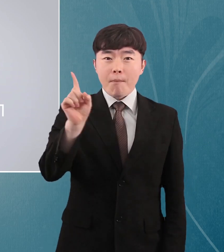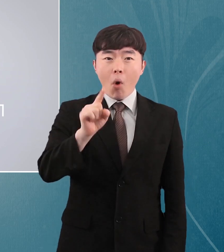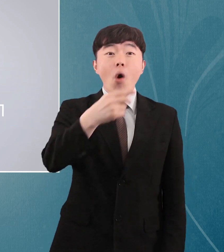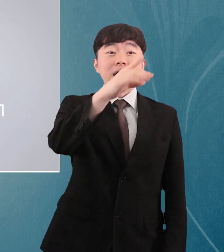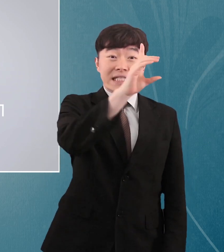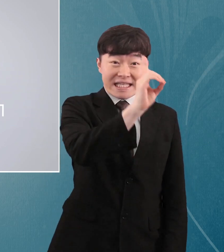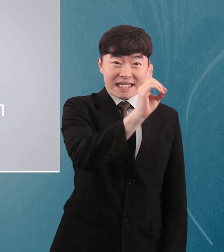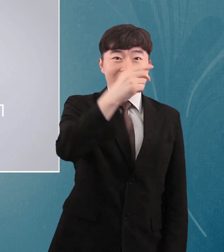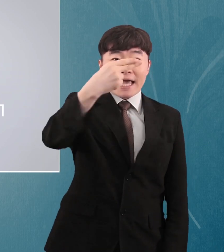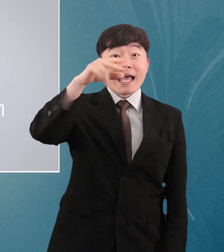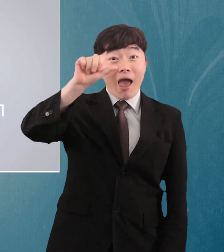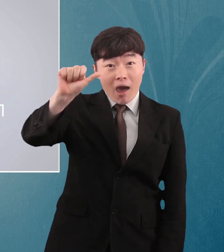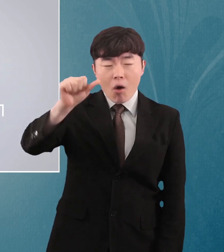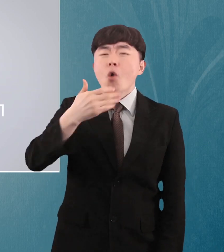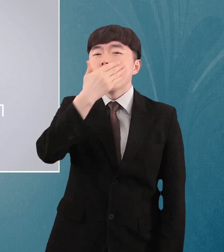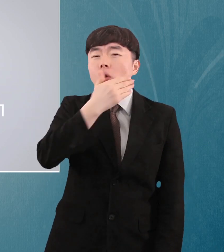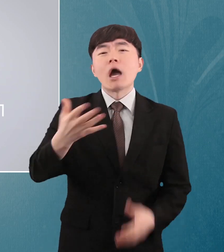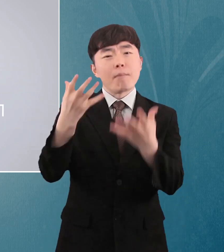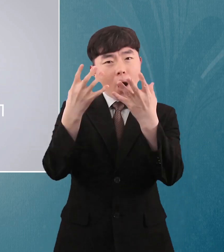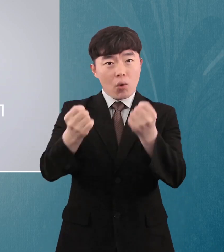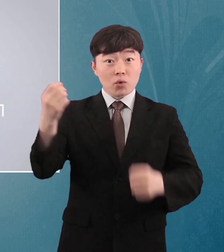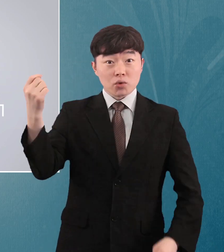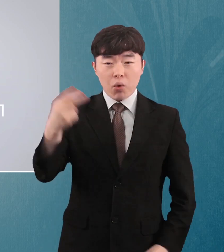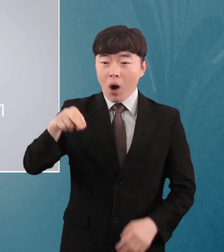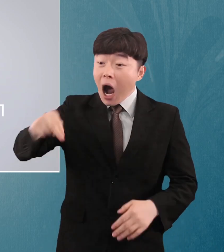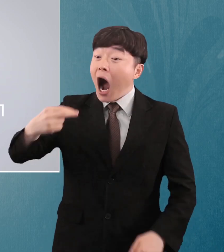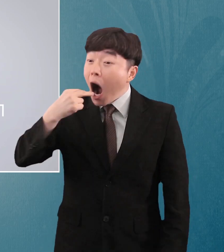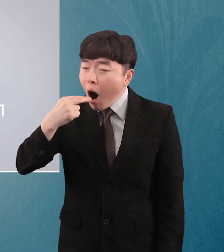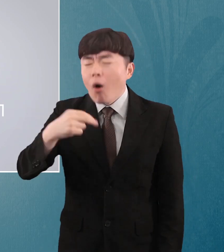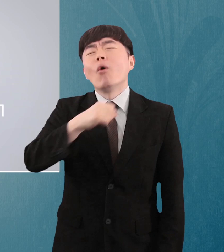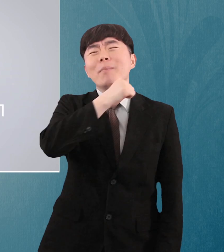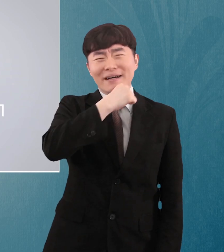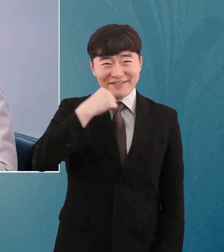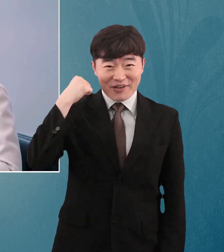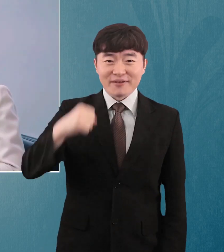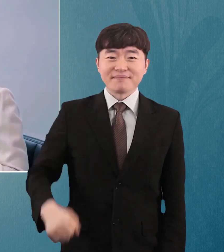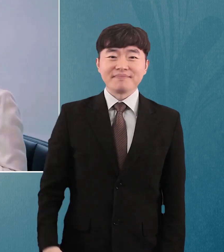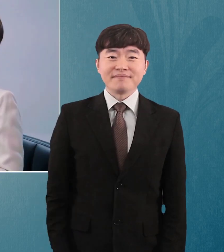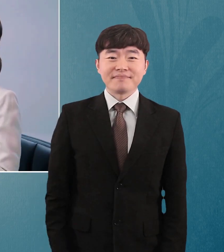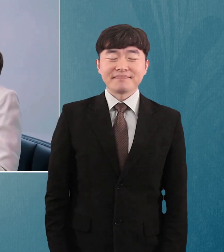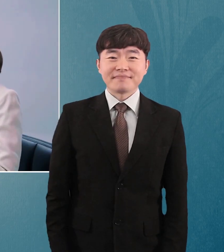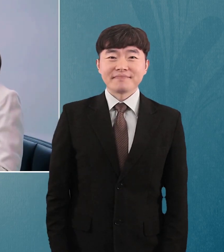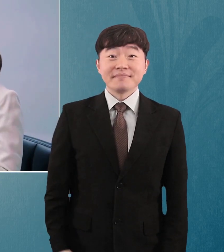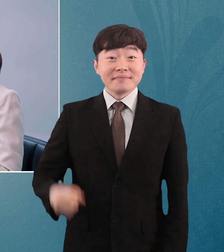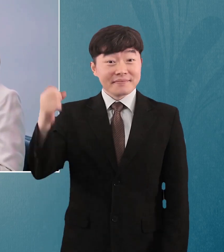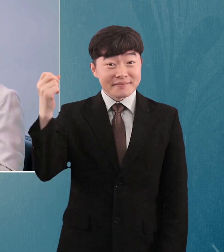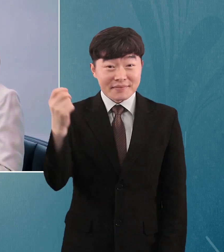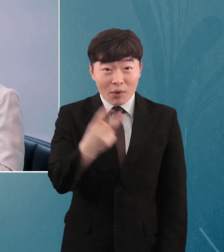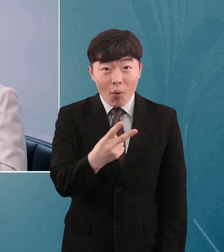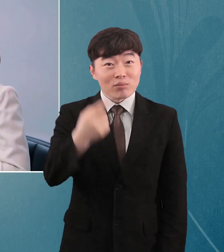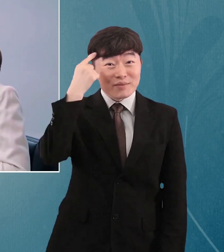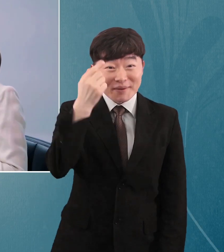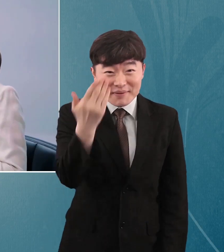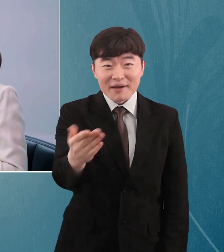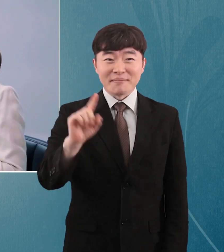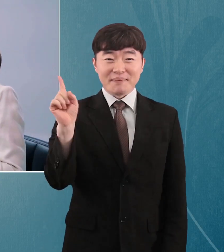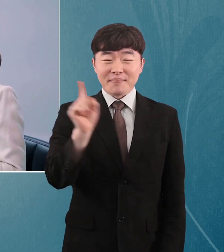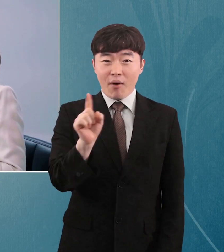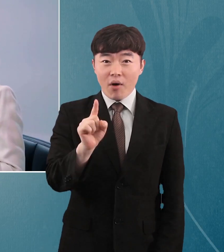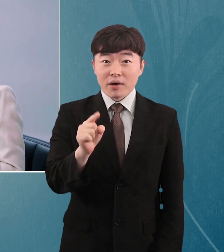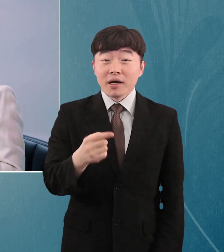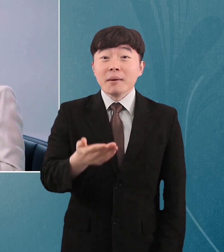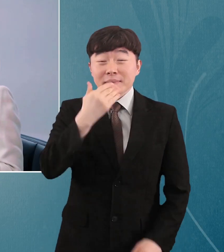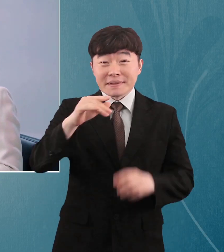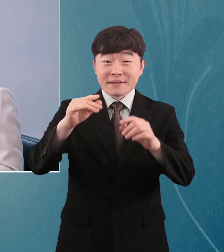DHA처럼 몸에 좋은 성분이 많이 들어있고 맛있는 등푸른 생선입니다. 고등어 이야기가 나온 김에 이 미세먼지에